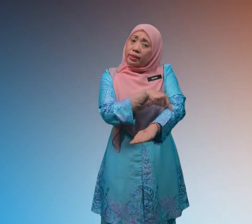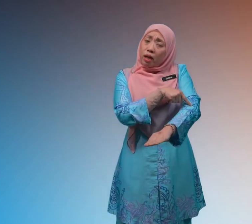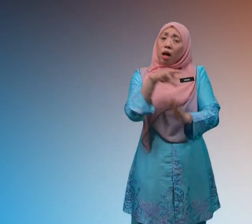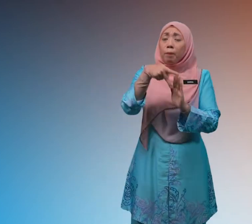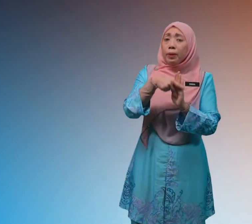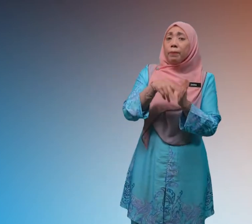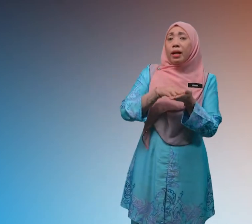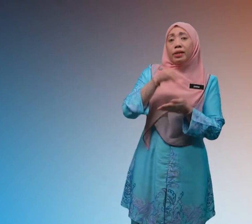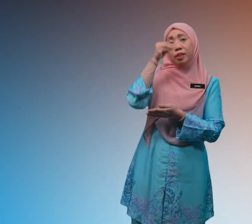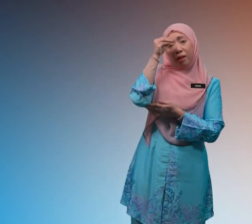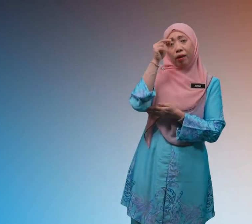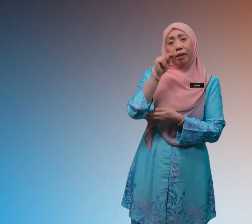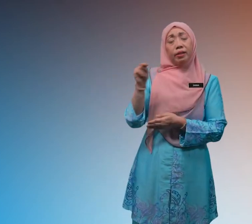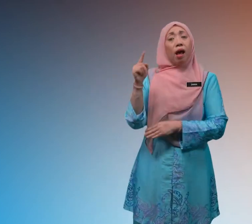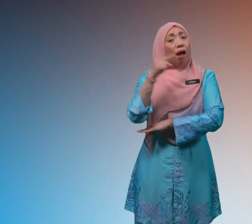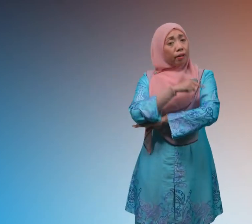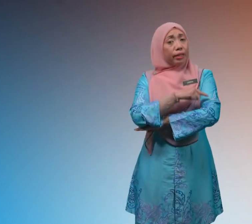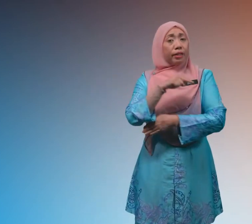Sepanjang pembelajaran hari ini,